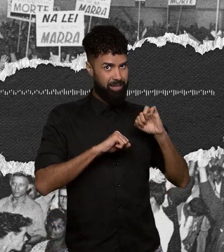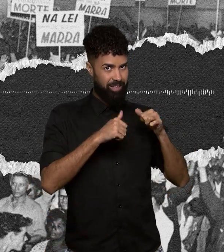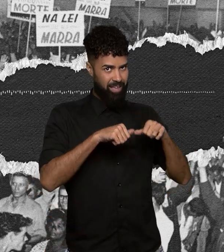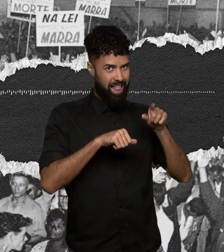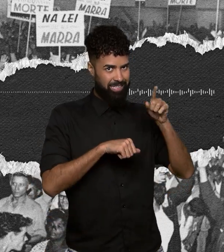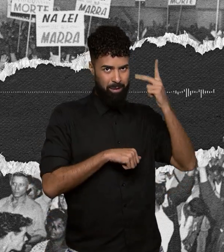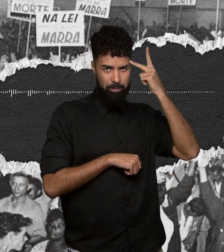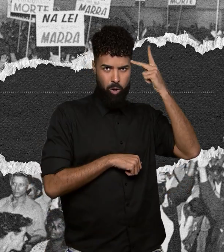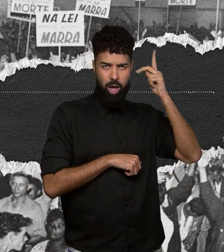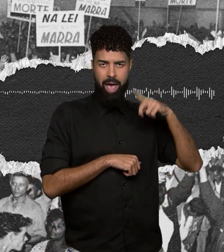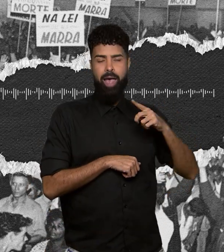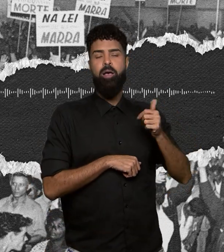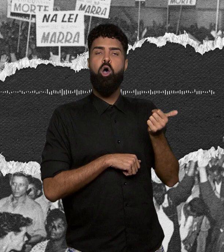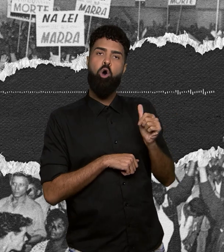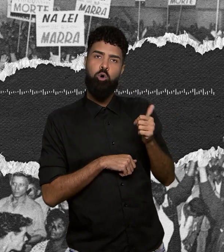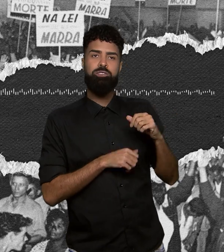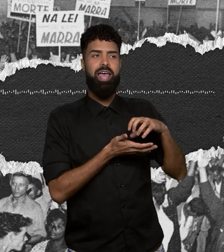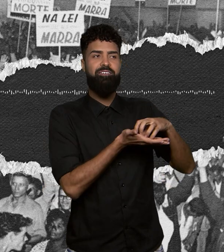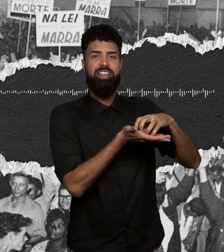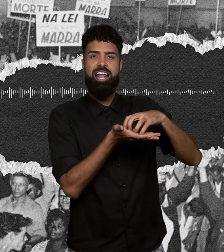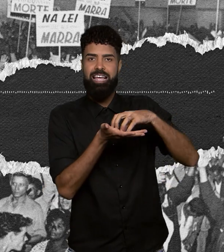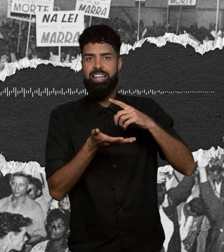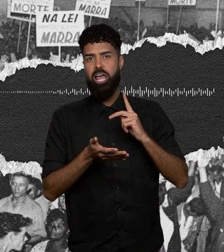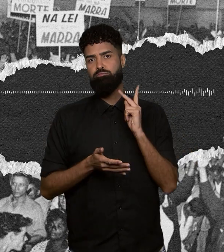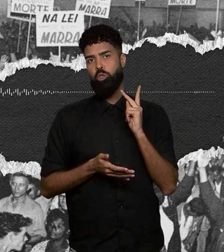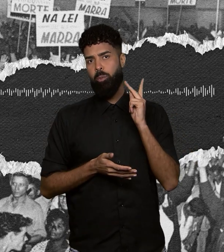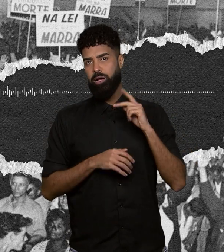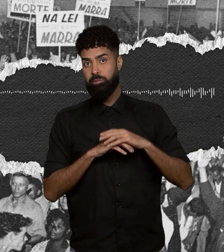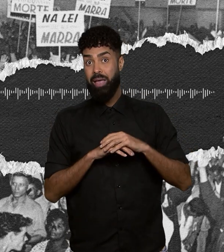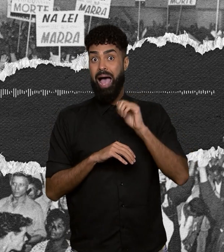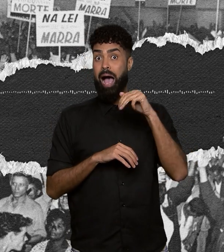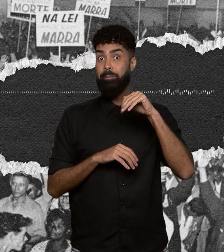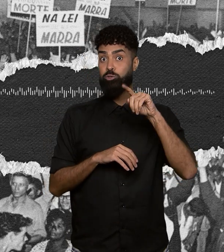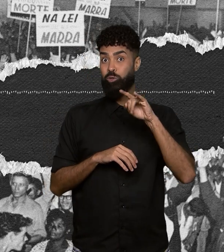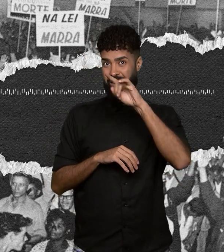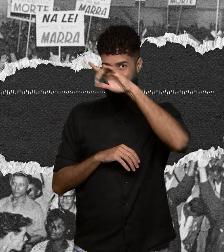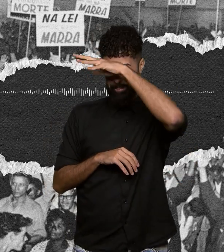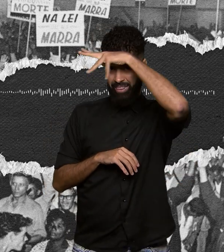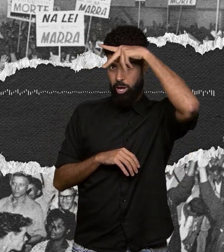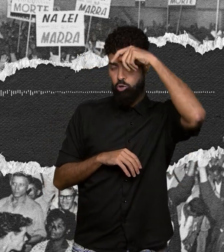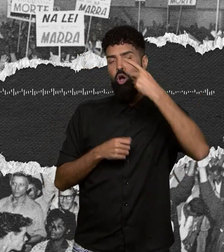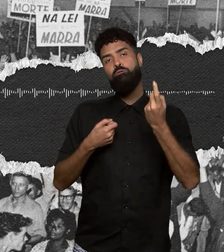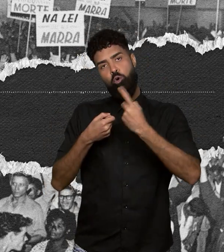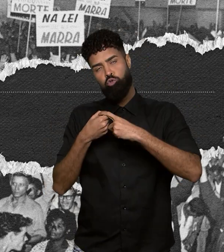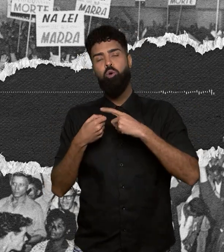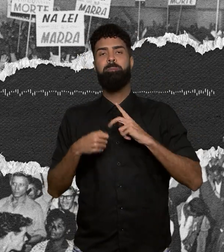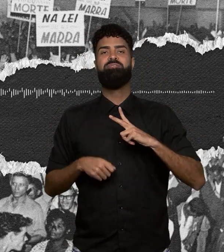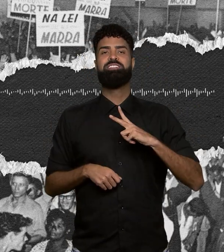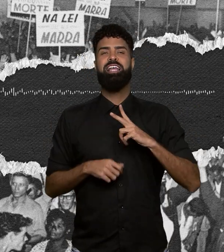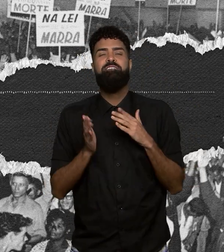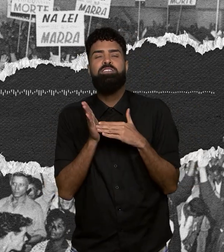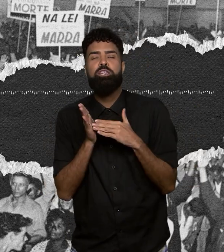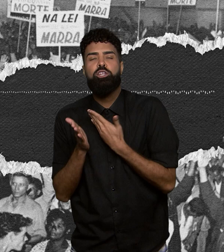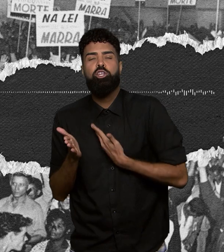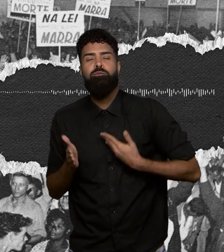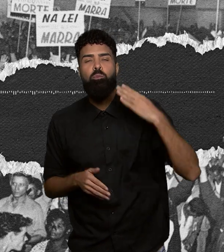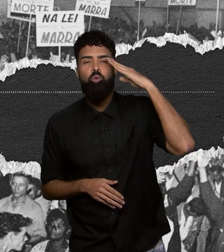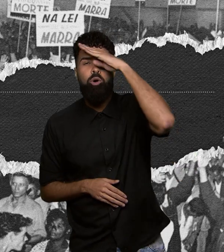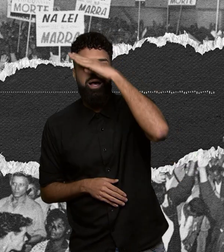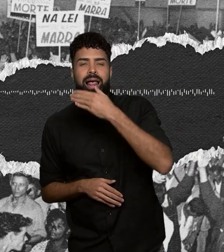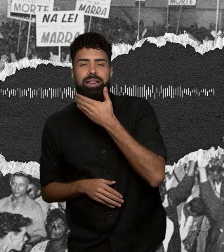11 refinarias da estatal já a Amazônia eem Manaus voltou a ser privatizada no finalzinho do governo bolsonaro em dezembro de